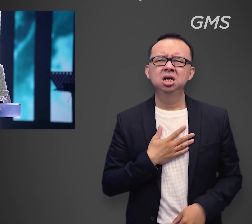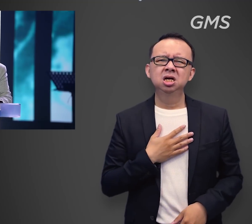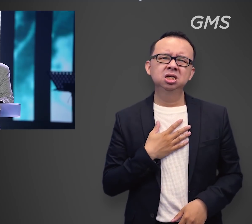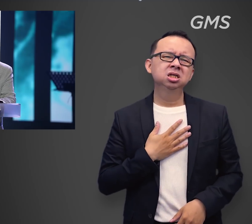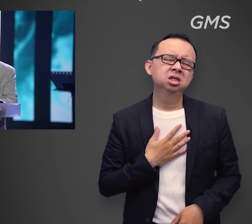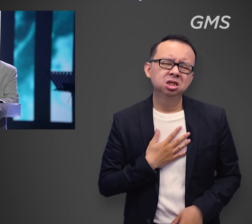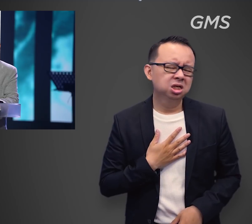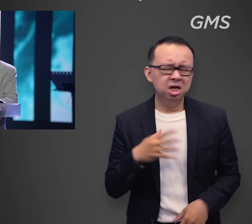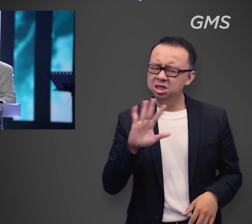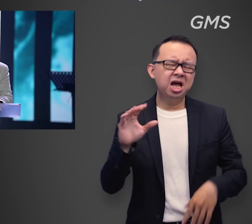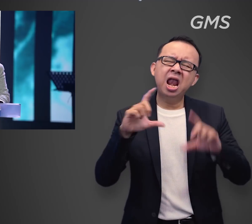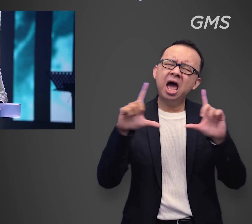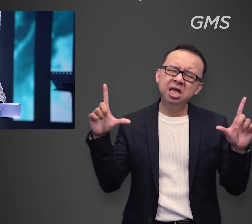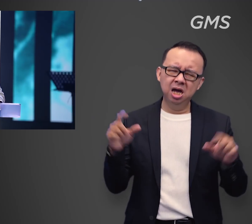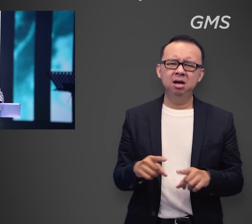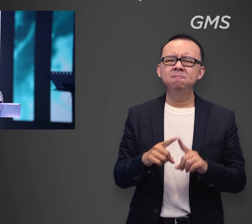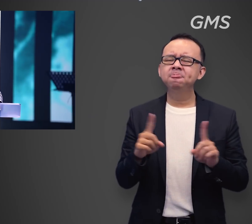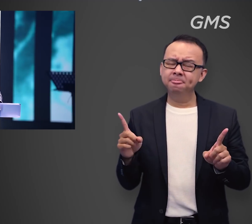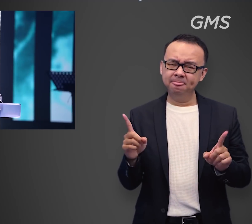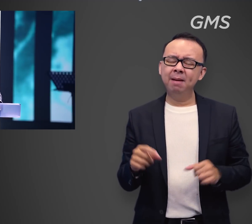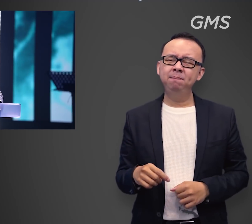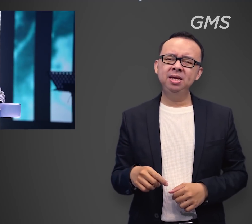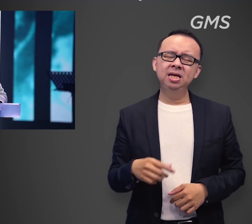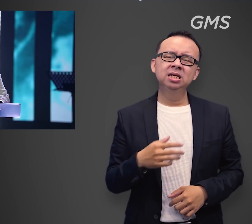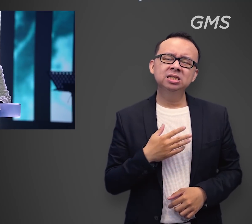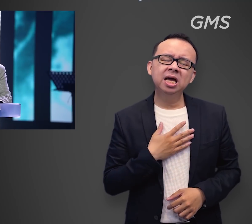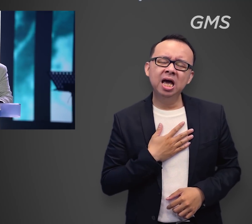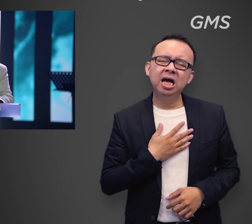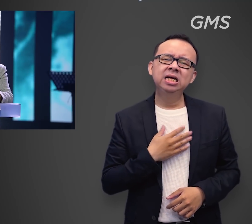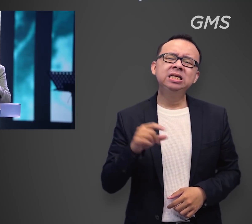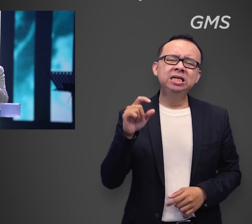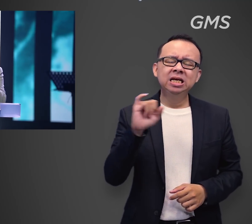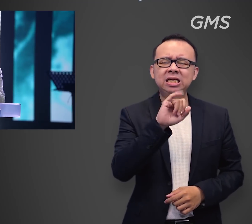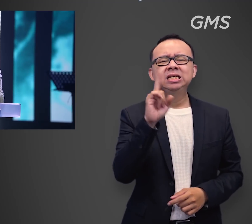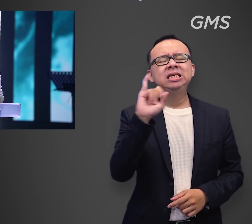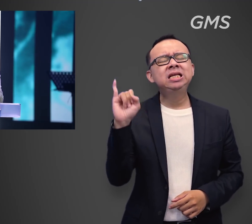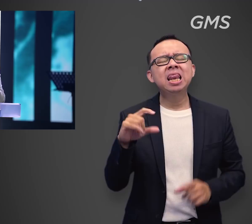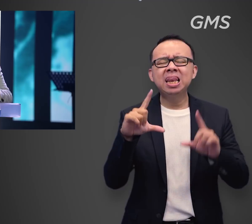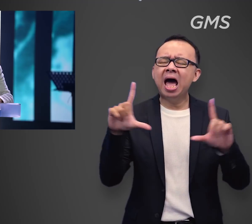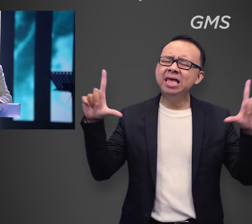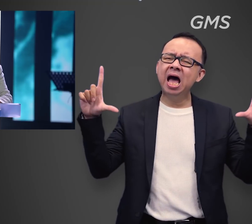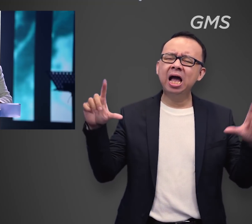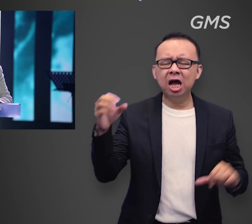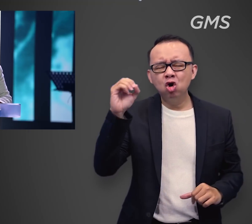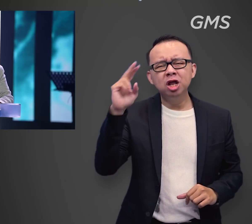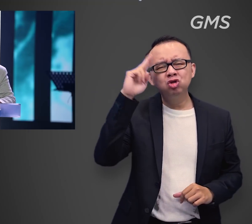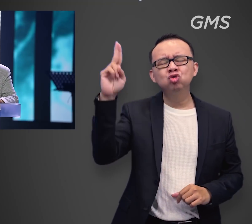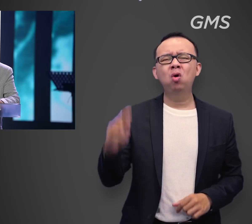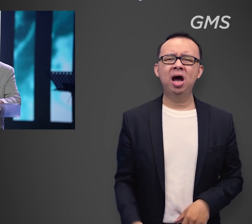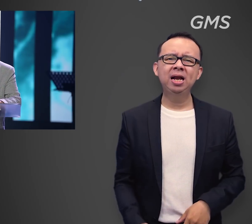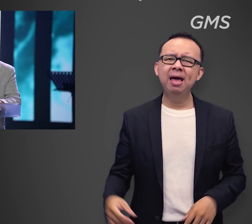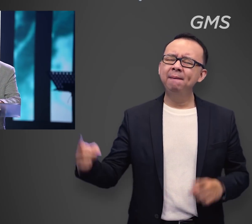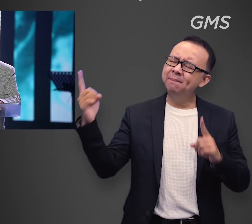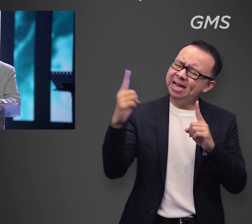tidak layak seharusnya. Tapi Anda dan saya adalah orang yang dilayakkan oleh Tuhan. Untuk mendekati hadirat Tuhan. Tinggal di